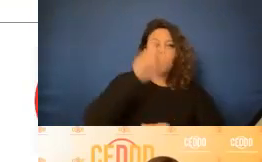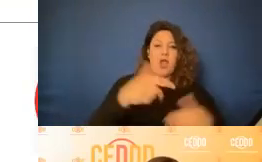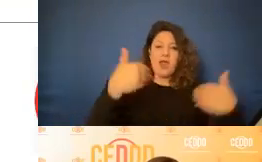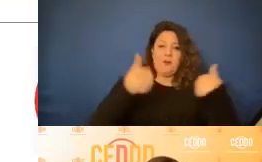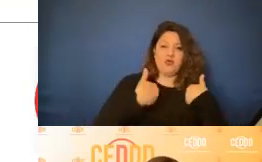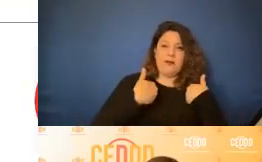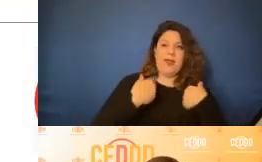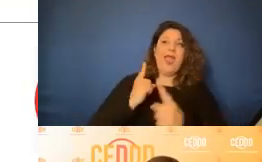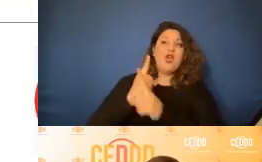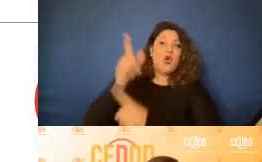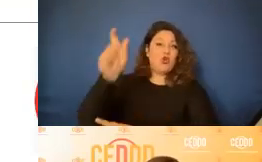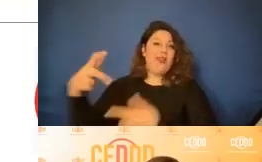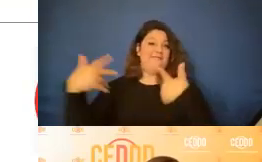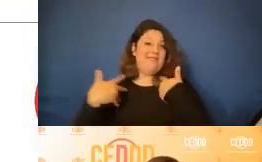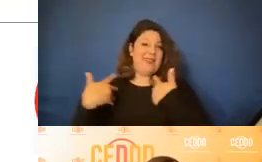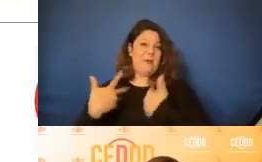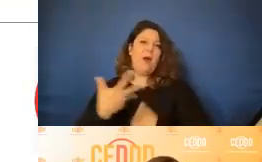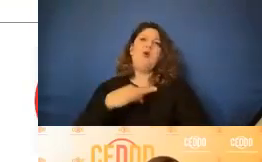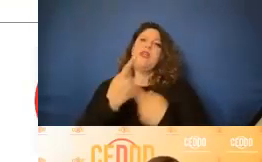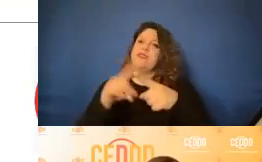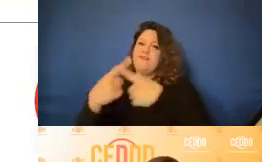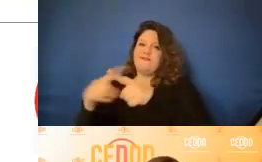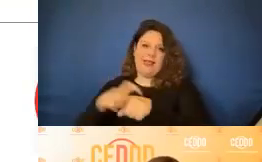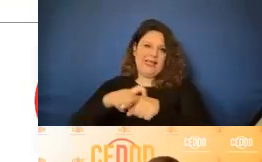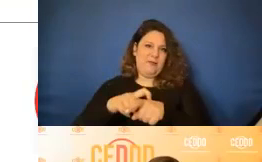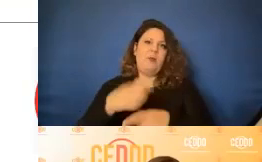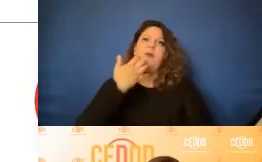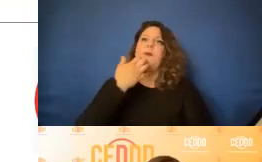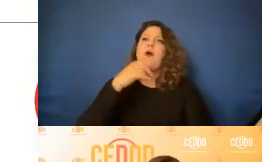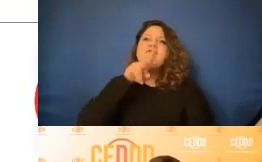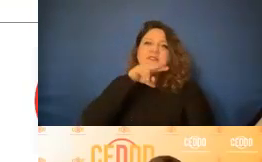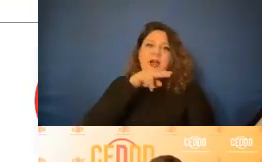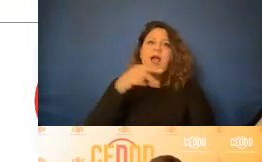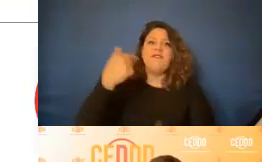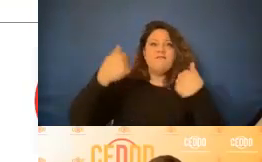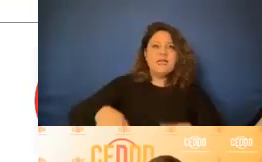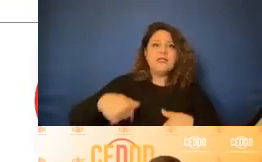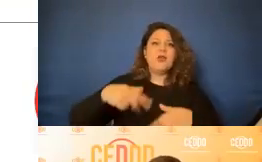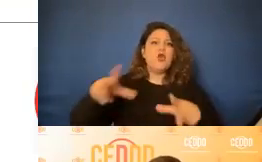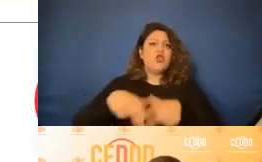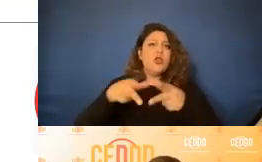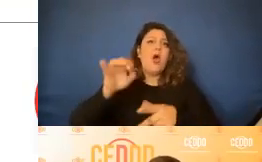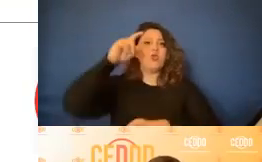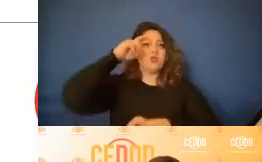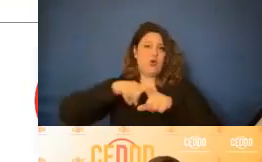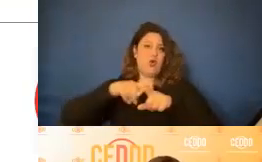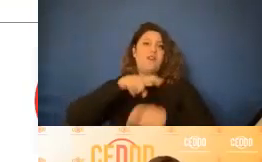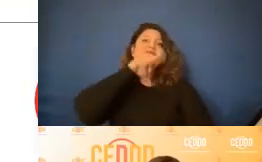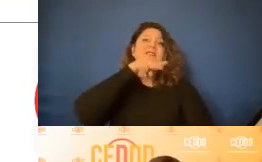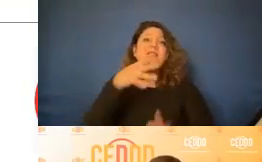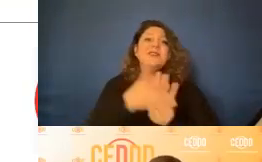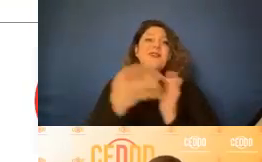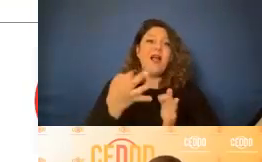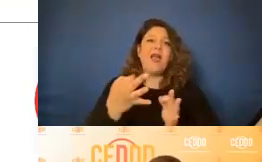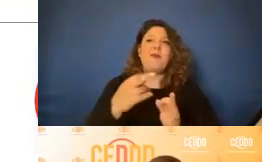pueden ser de distintos tipos, bien de tipo verbal, físico, social o psicológico. El verbal serían pues